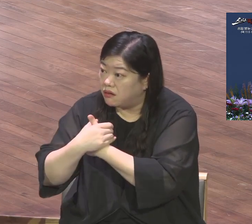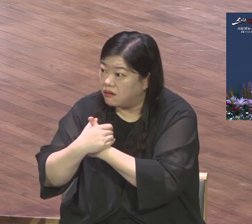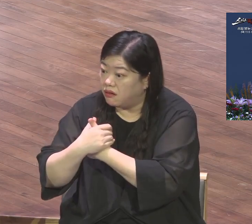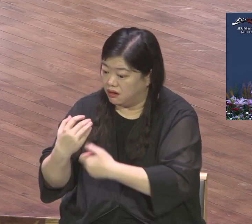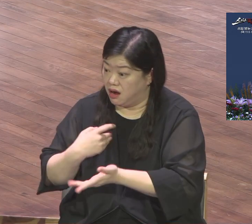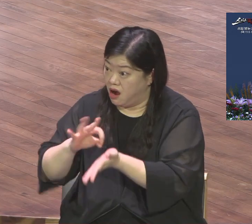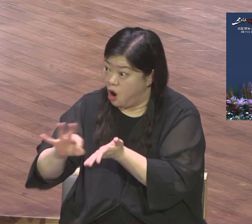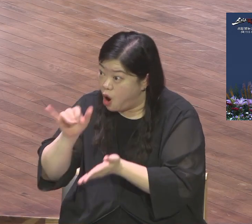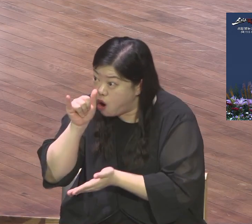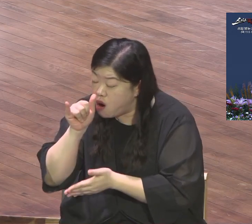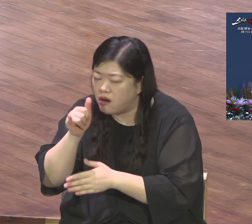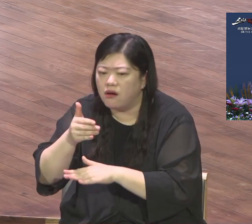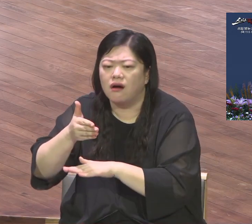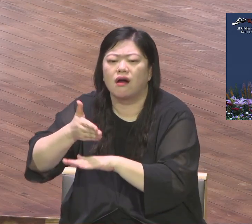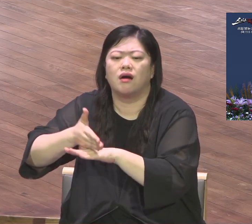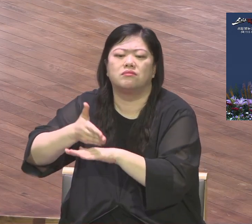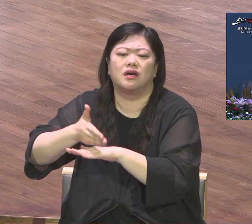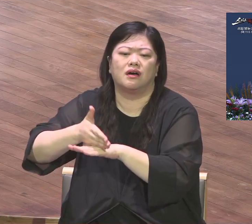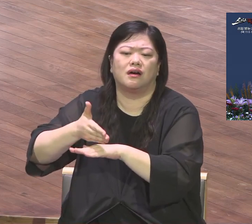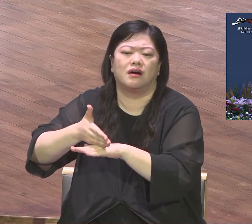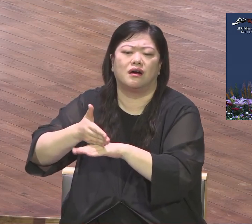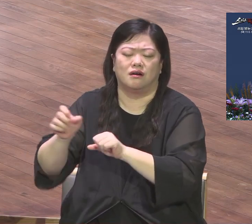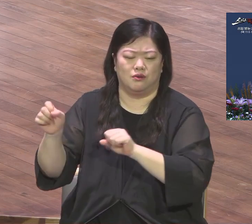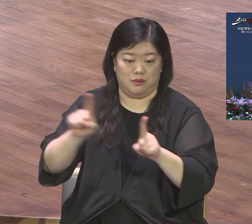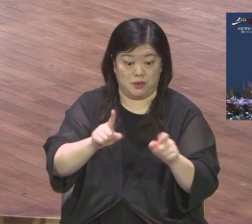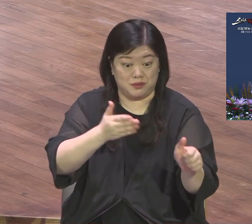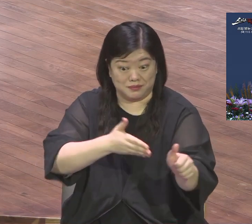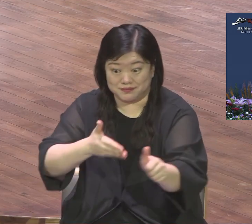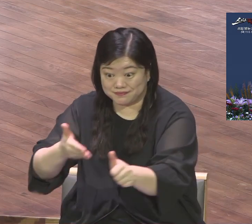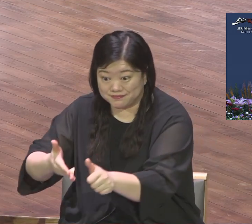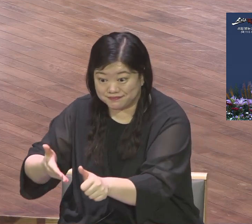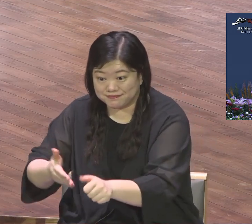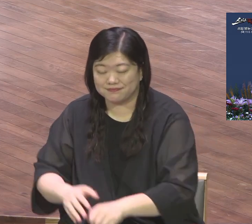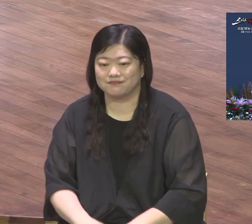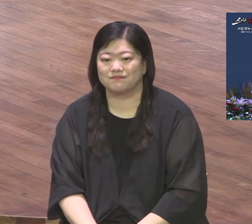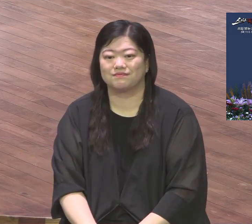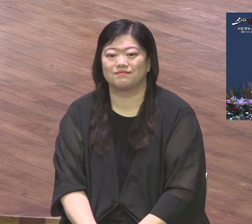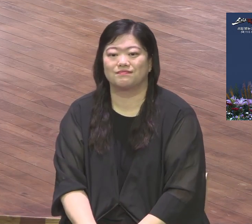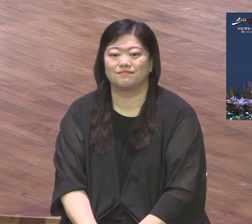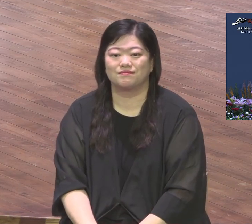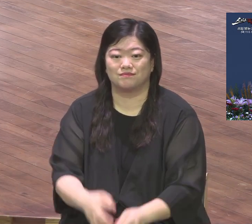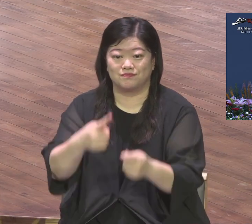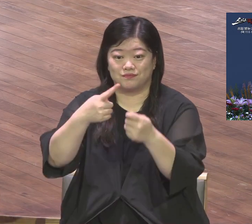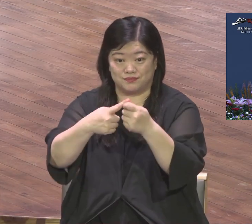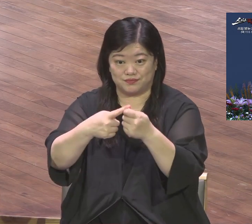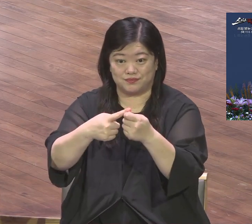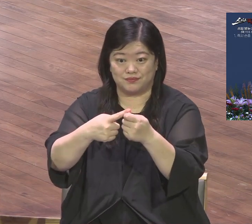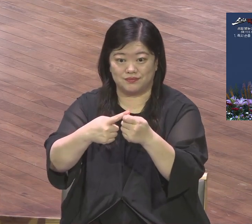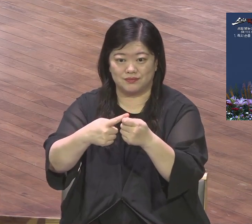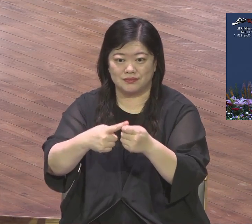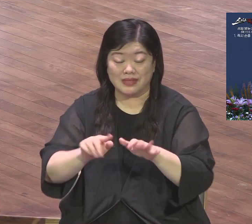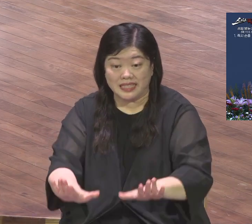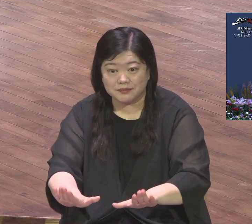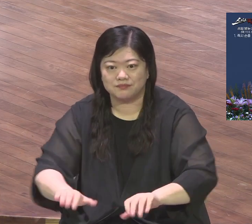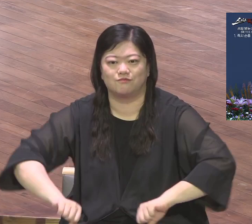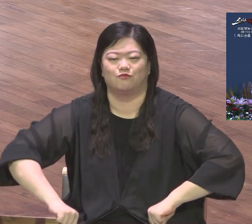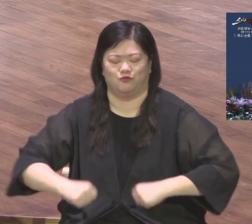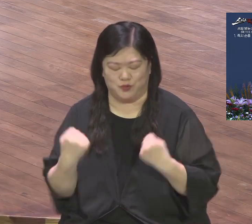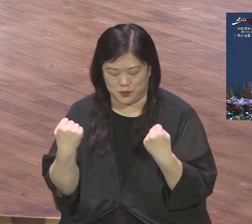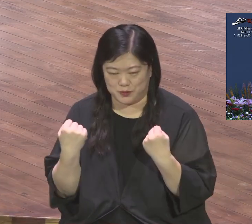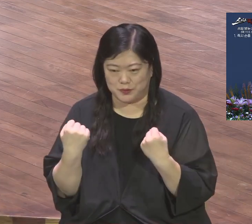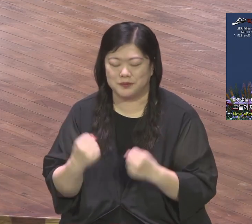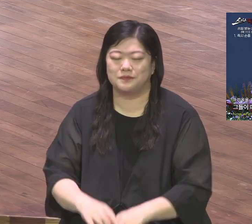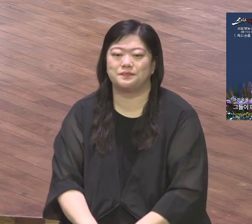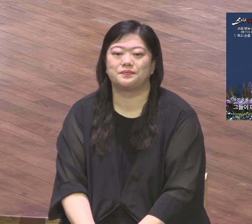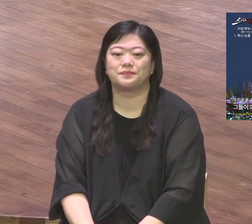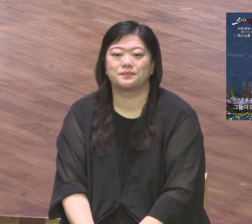언약 성취의 주역들 다 되시기를 주님으로 축복합니다. 그럼 첫째로 즉시 순종입니다. 자, 1절로